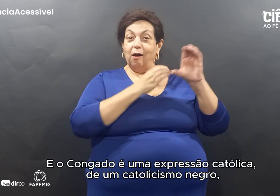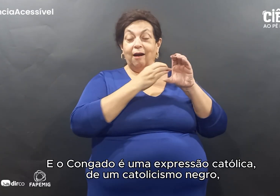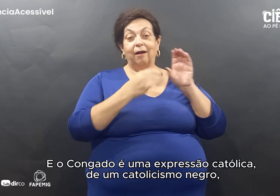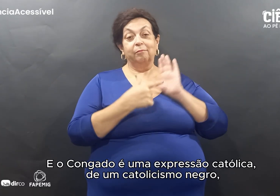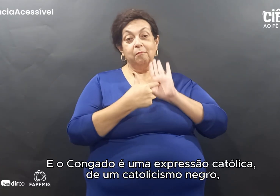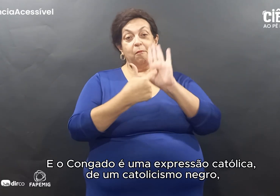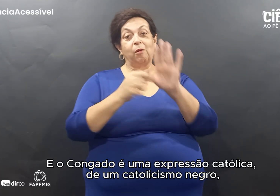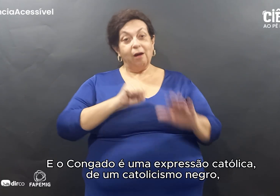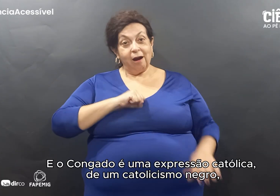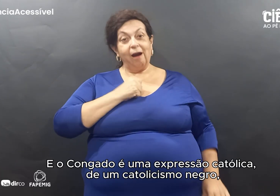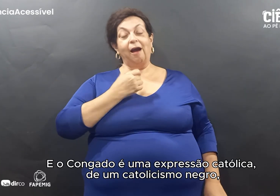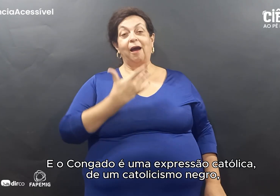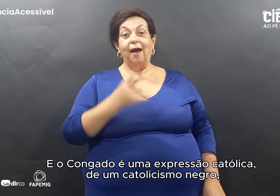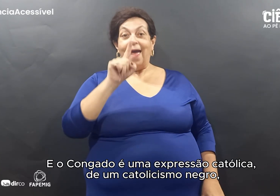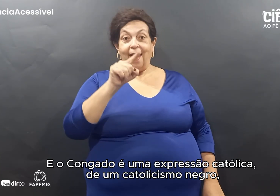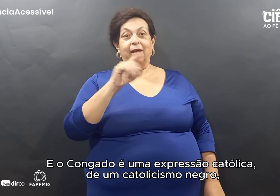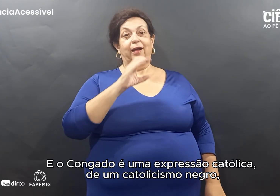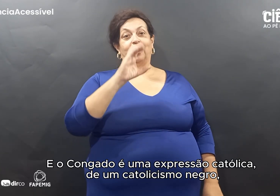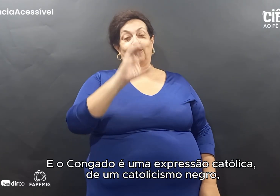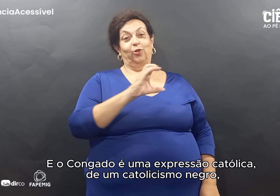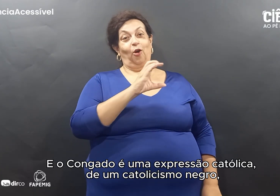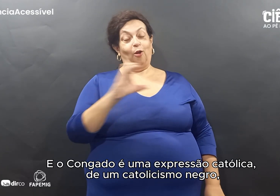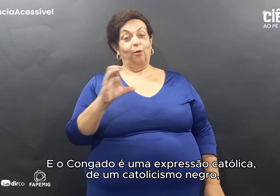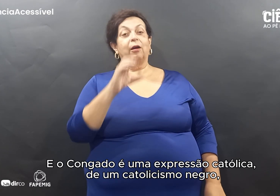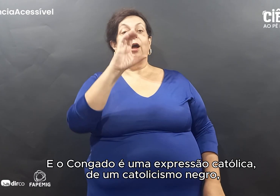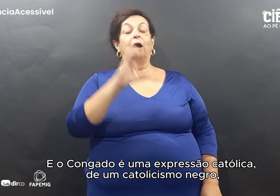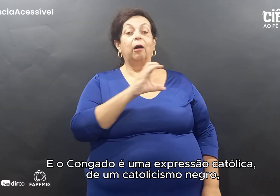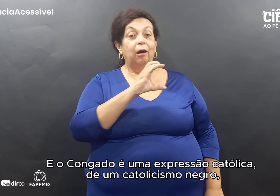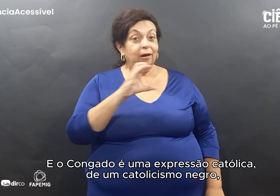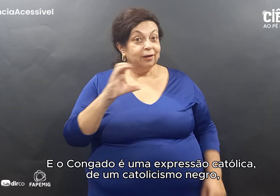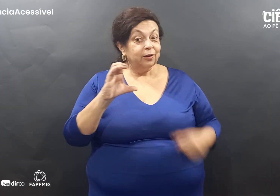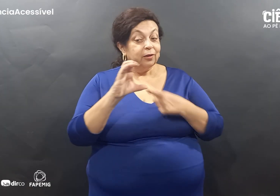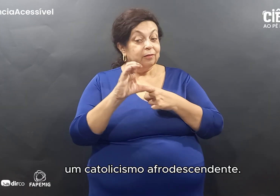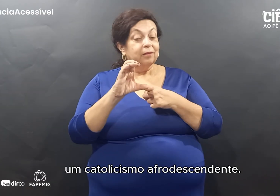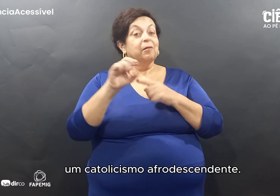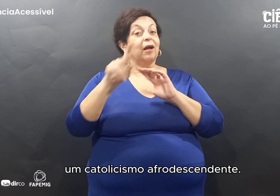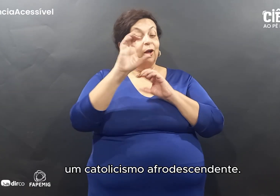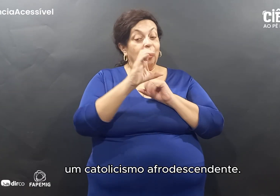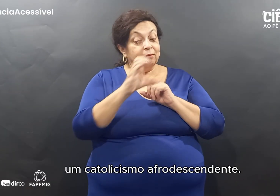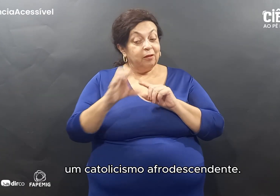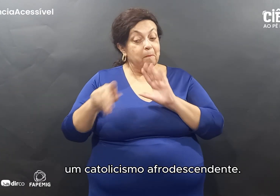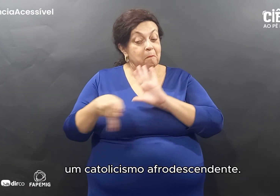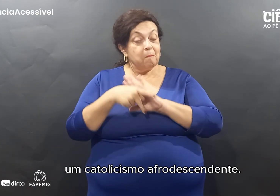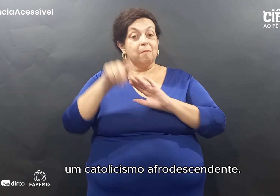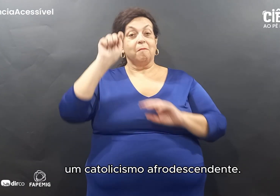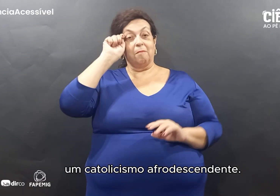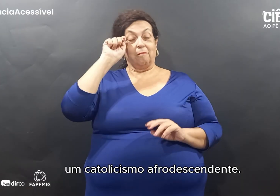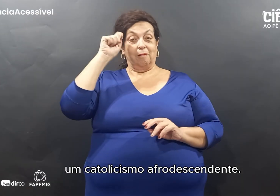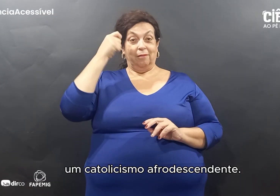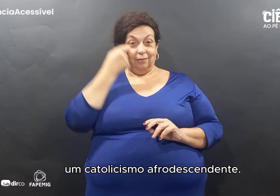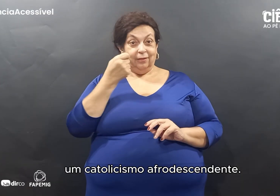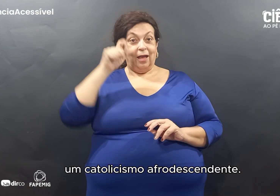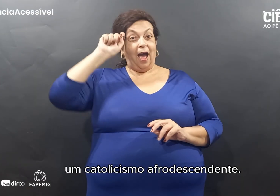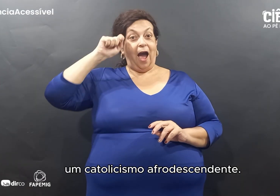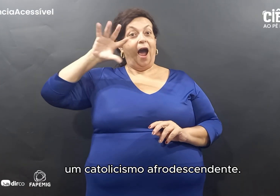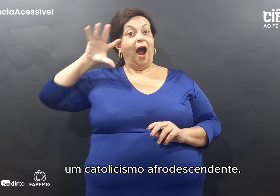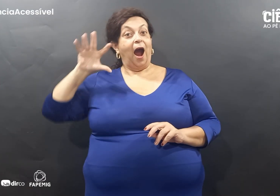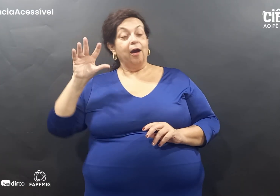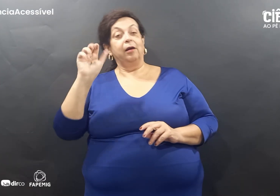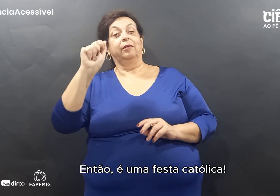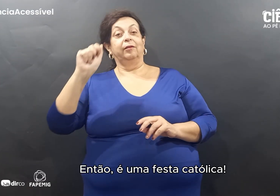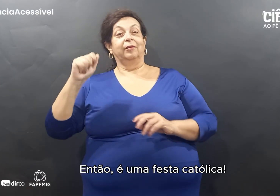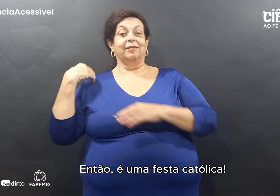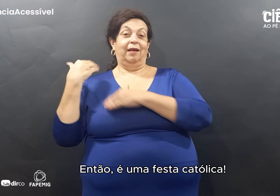expressão católica de um catolicismo negro, um catolicismo